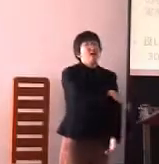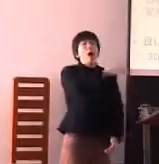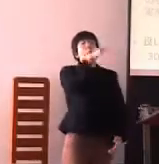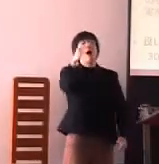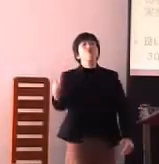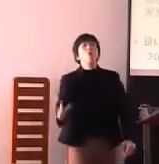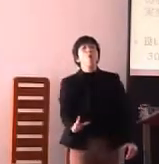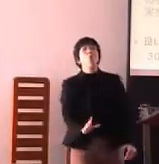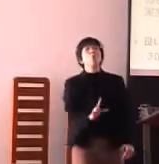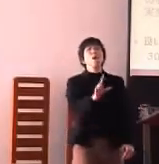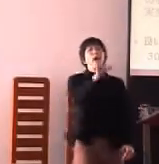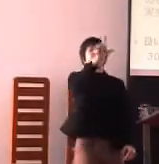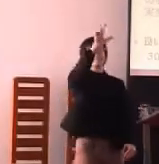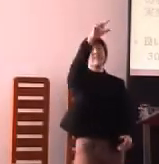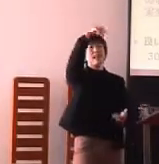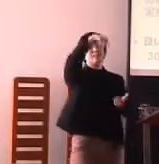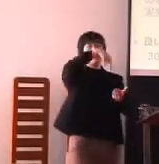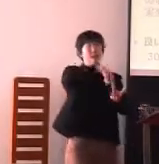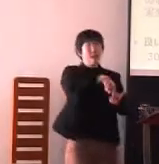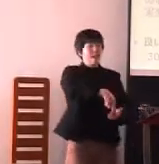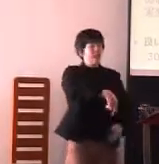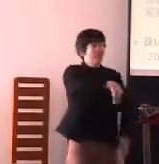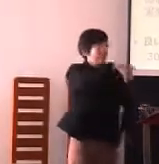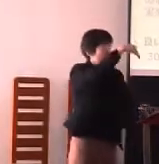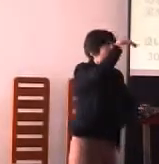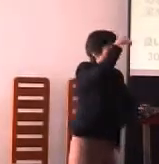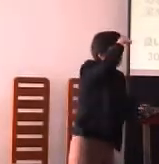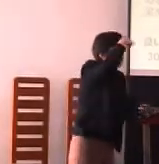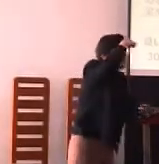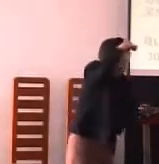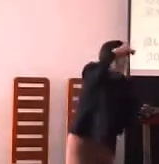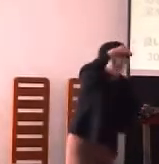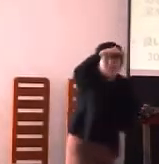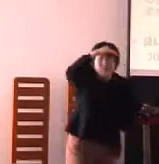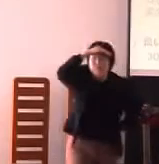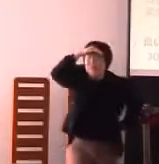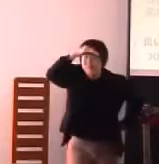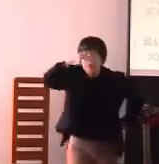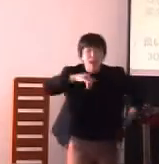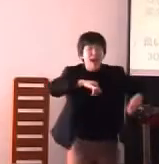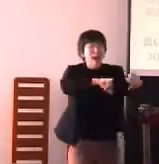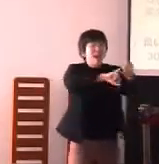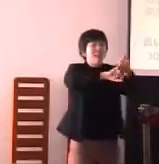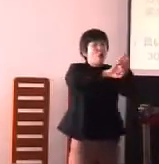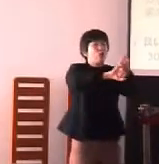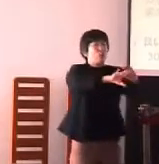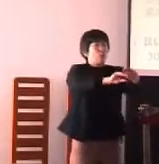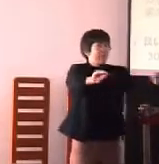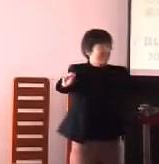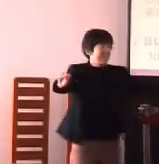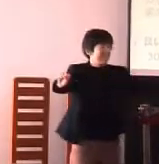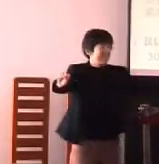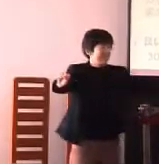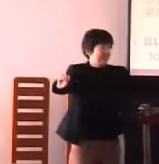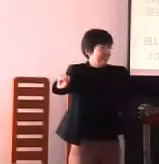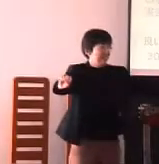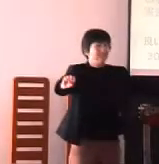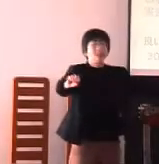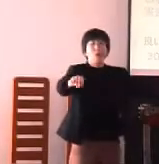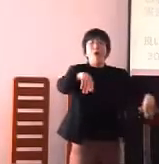頂上から眺めました。神の契約の地をもらうことができました。10回